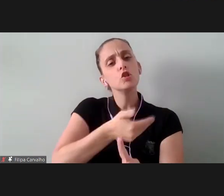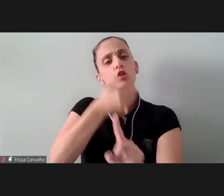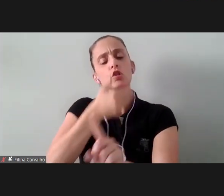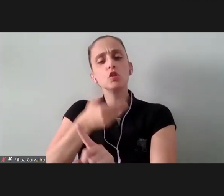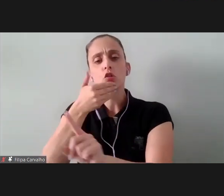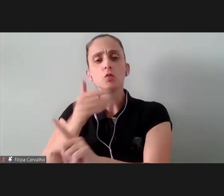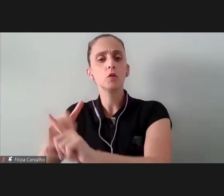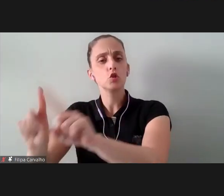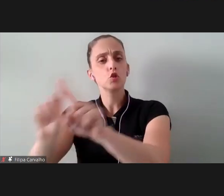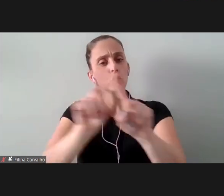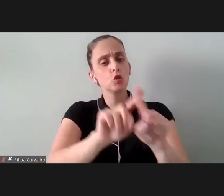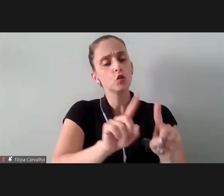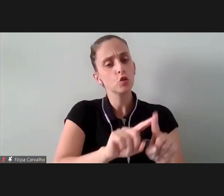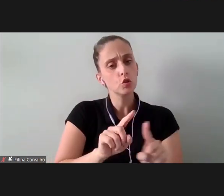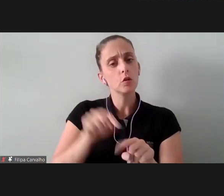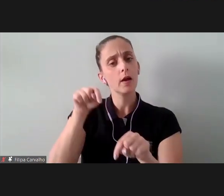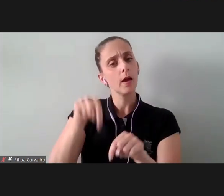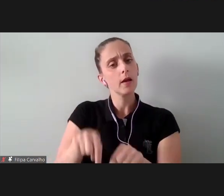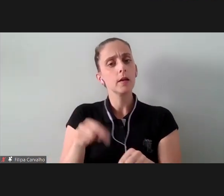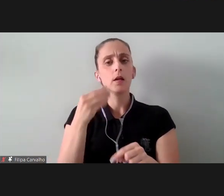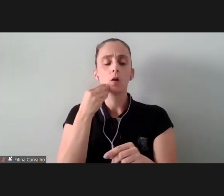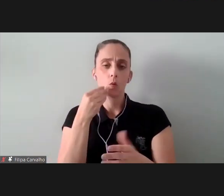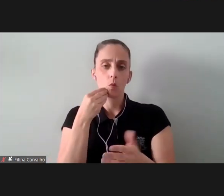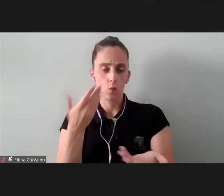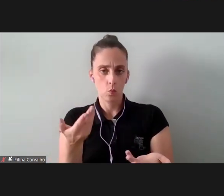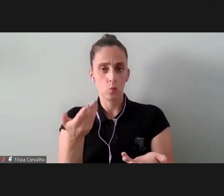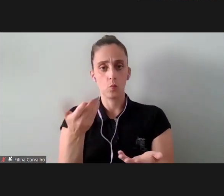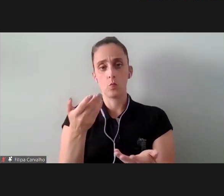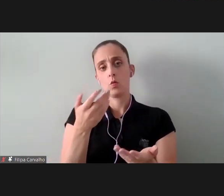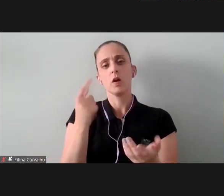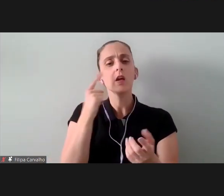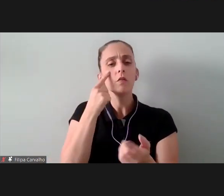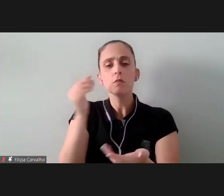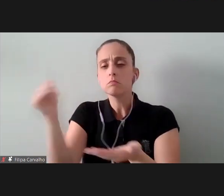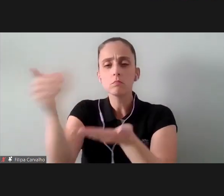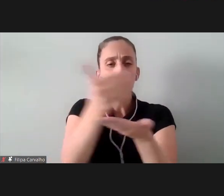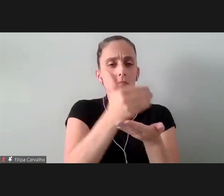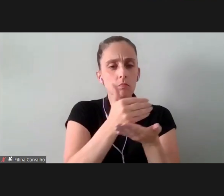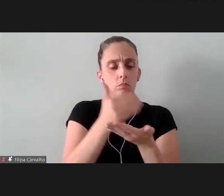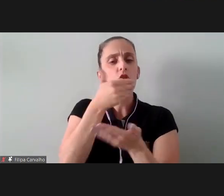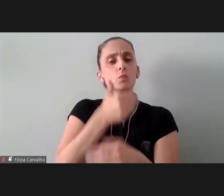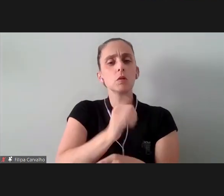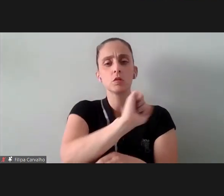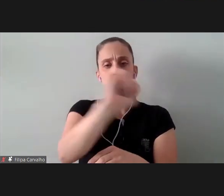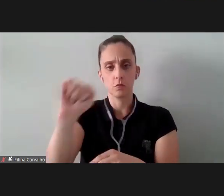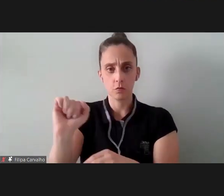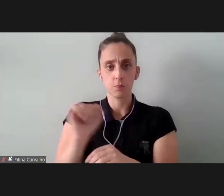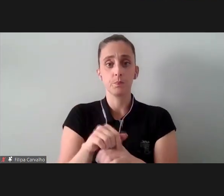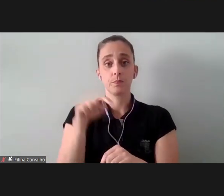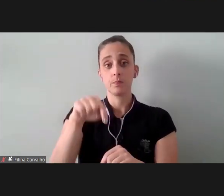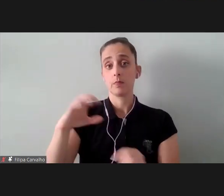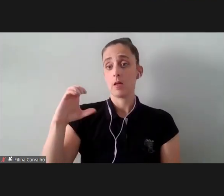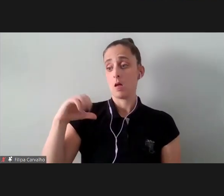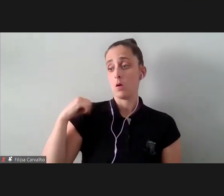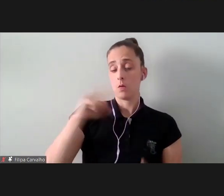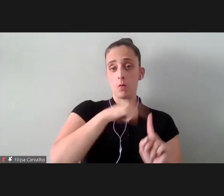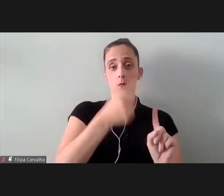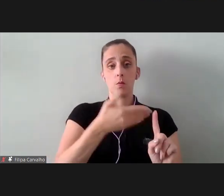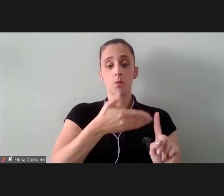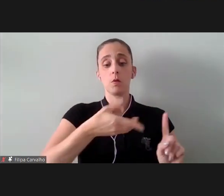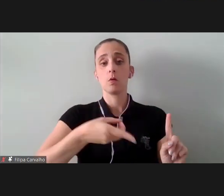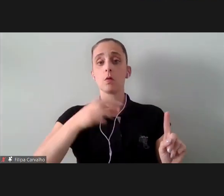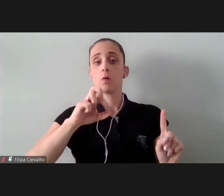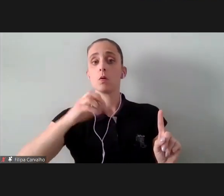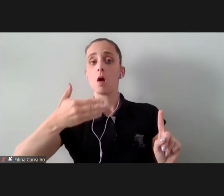o papel da escola nos países aqui presentes. Em Cabo Verde, nós em